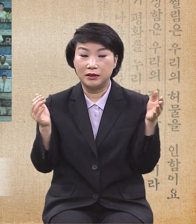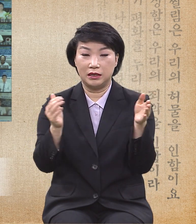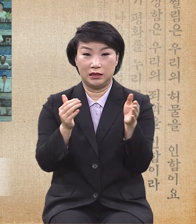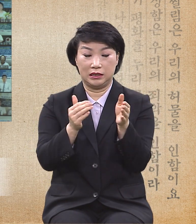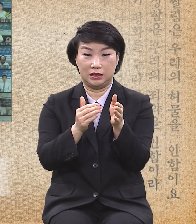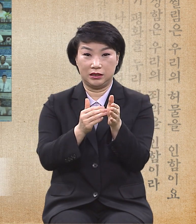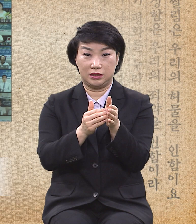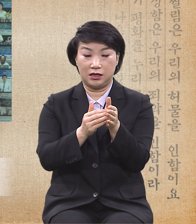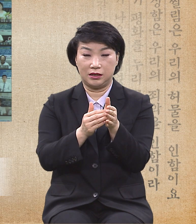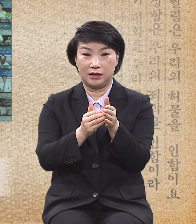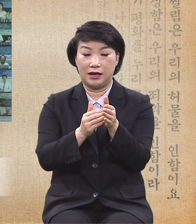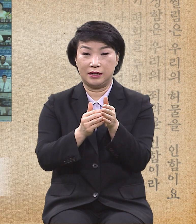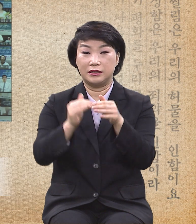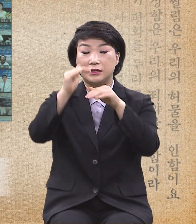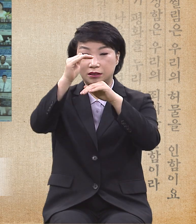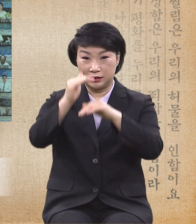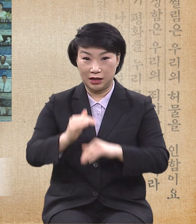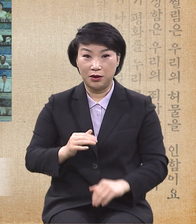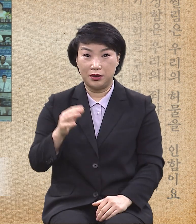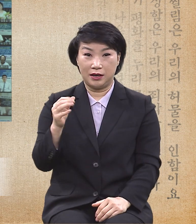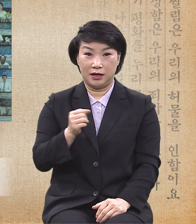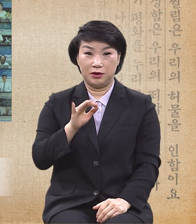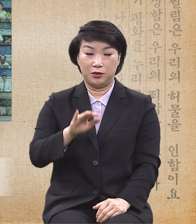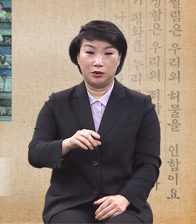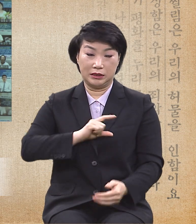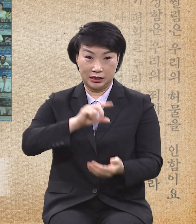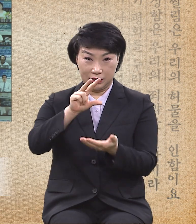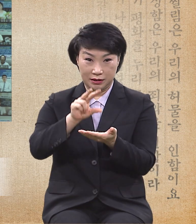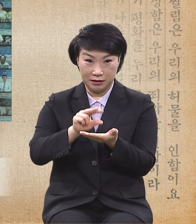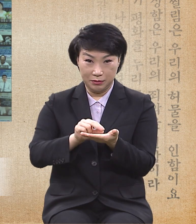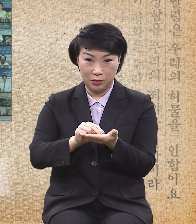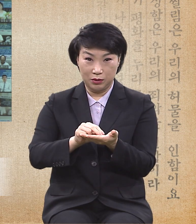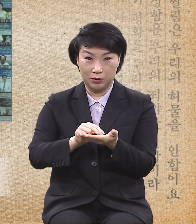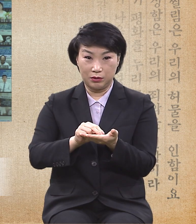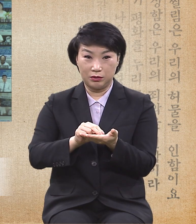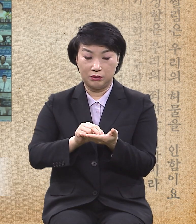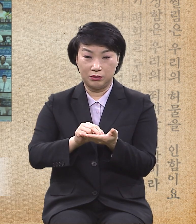1절에서 11절의 본문의 말씀을 중심으로